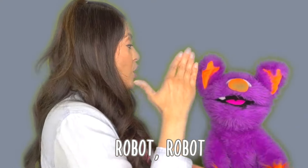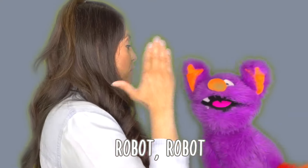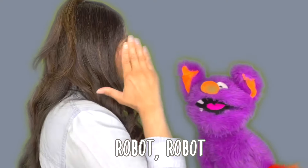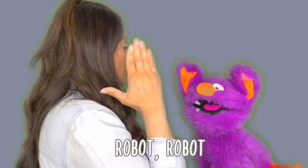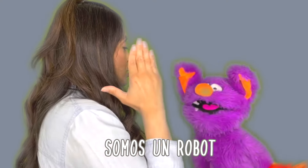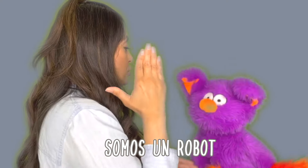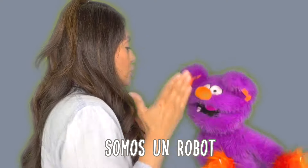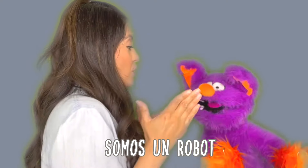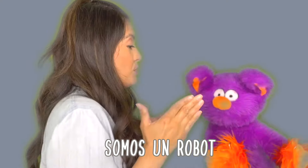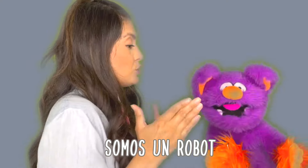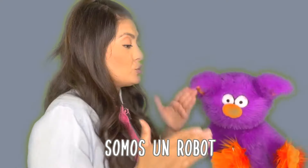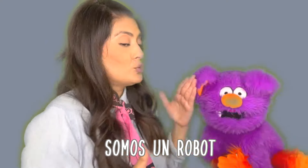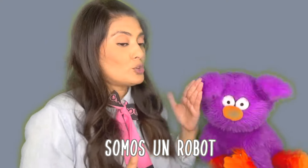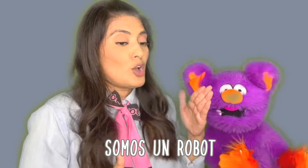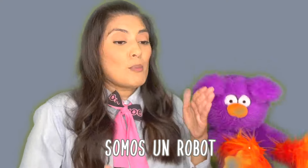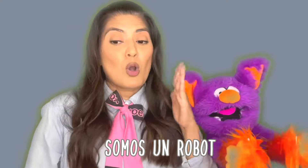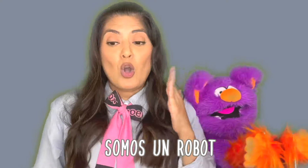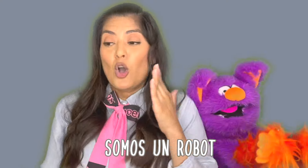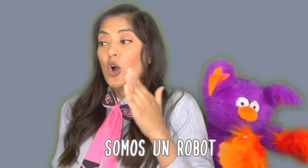Robot. Somos un robot.